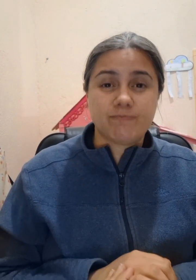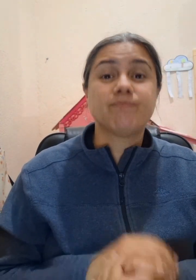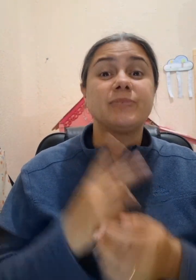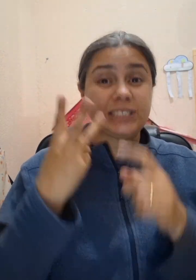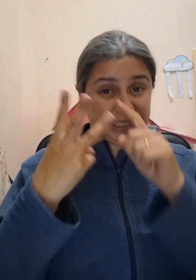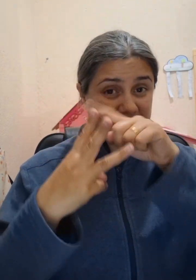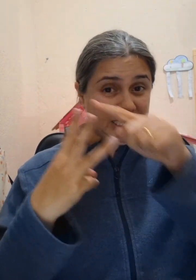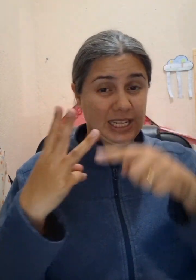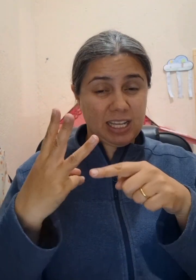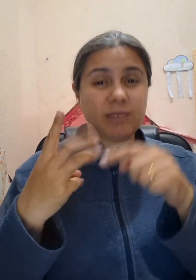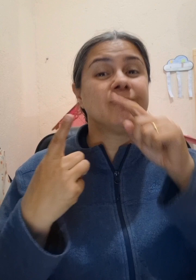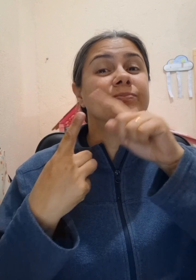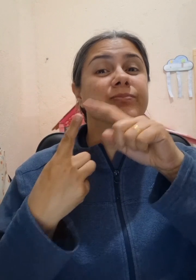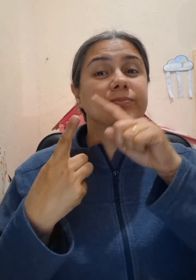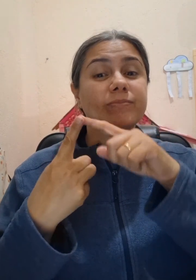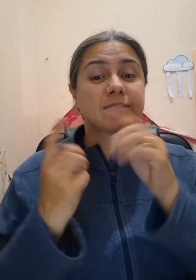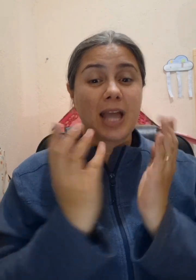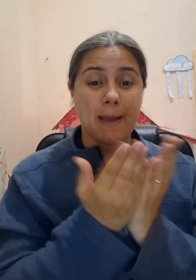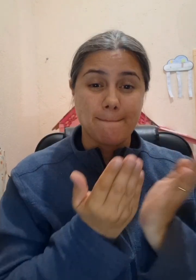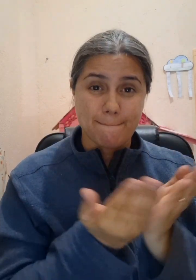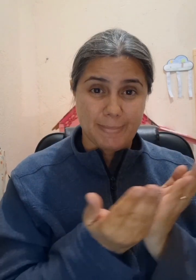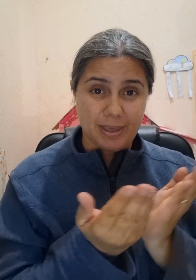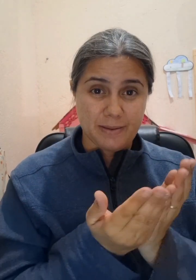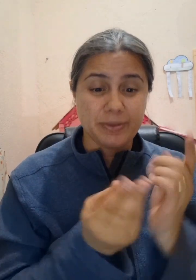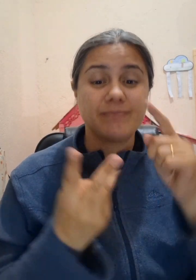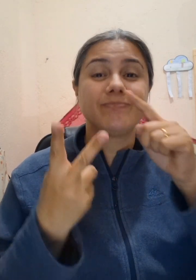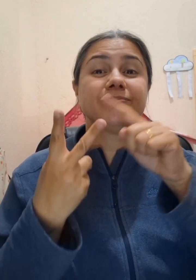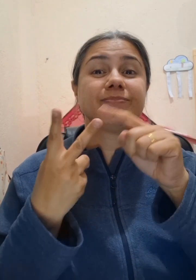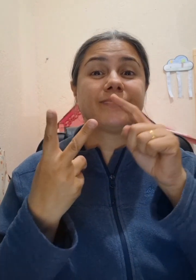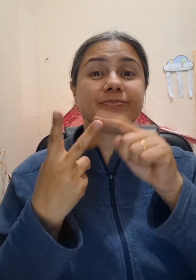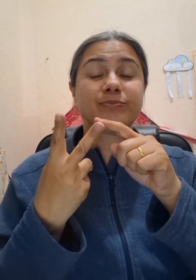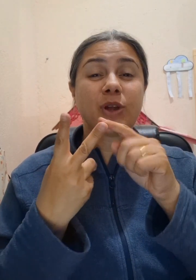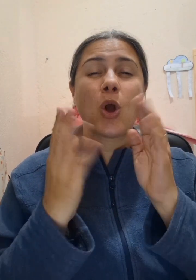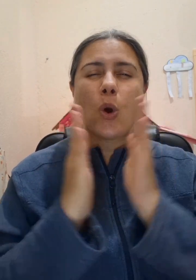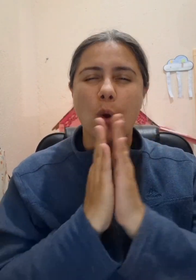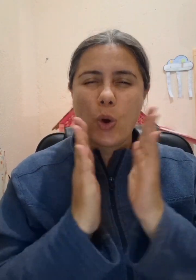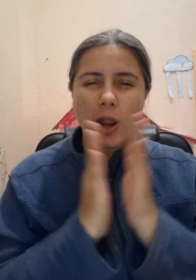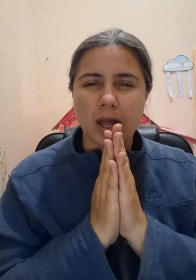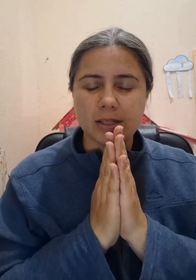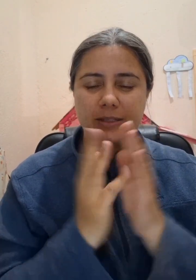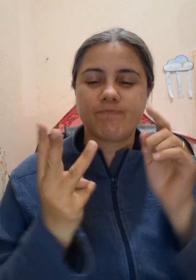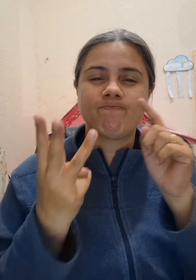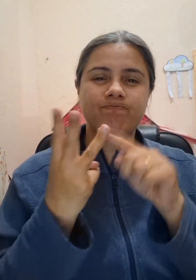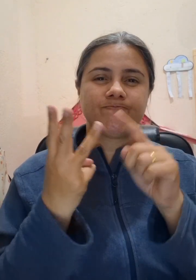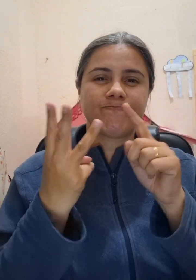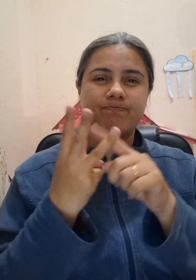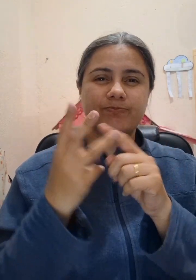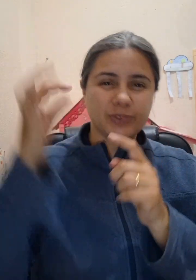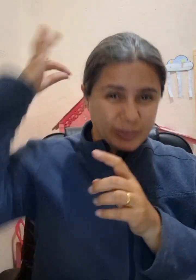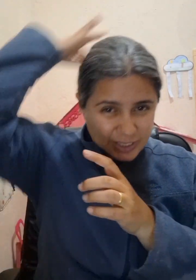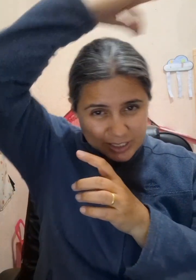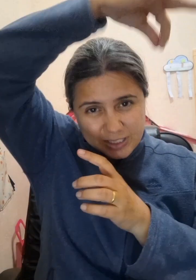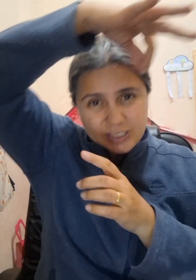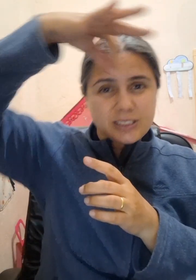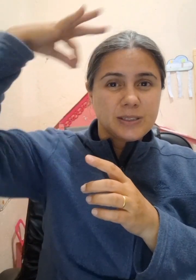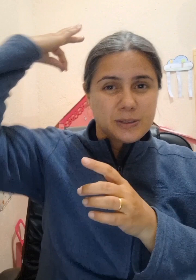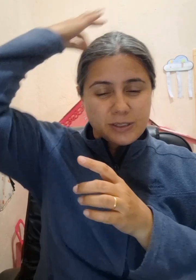para manter a comunhão com Ele: a Bíblia, a oração e o